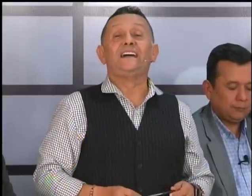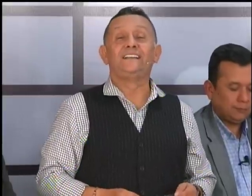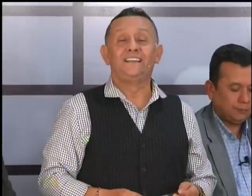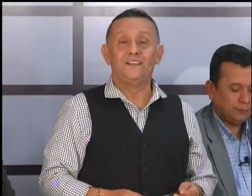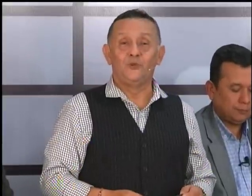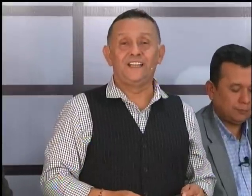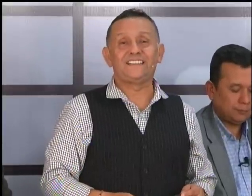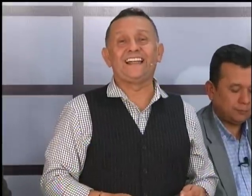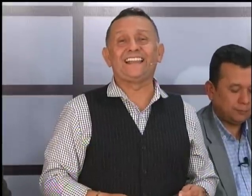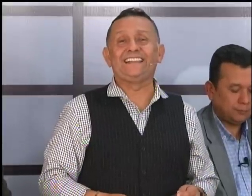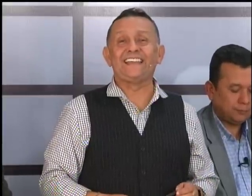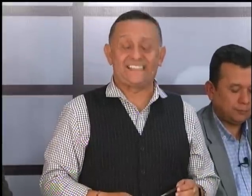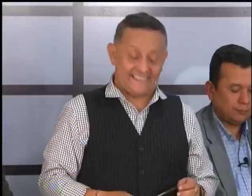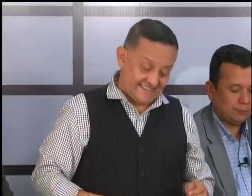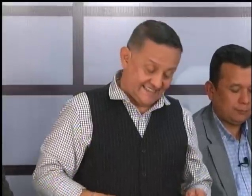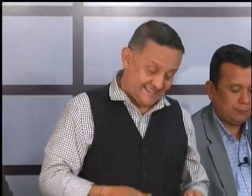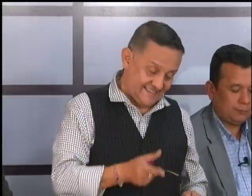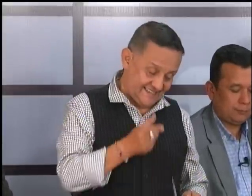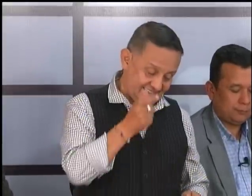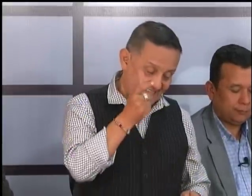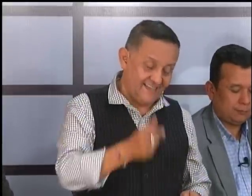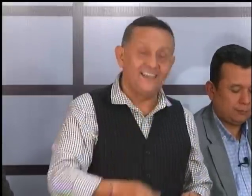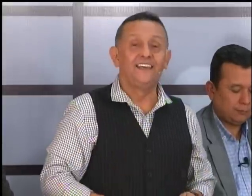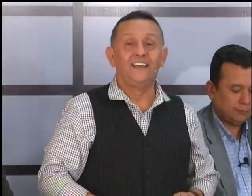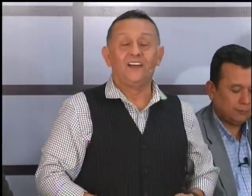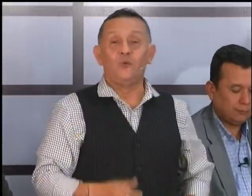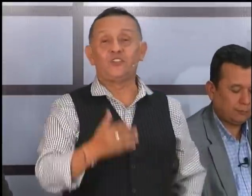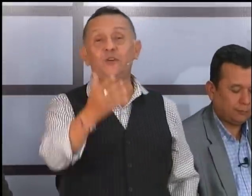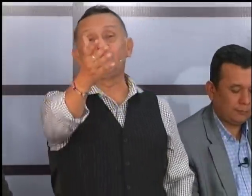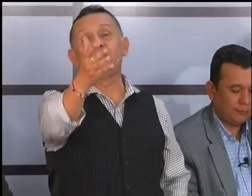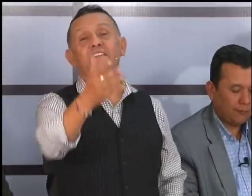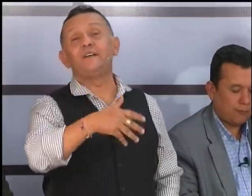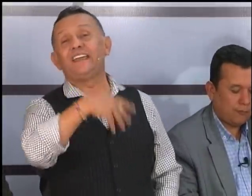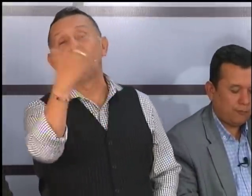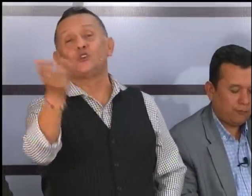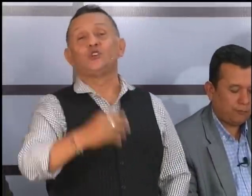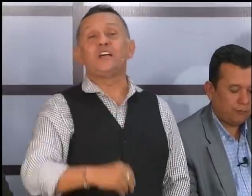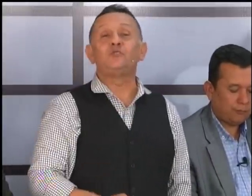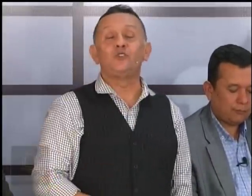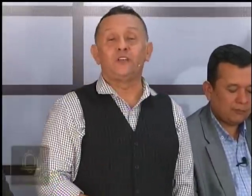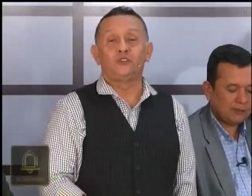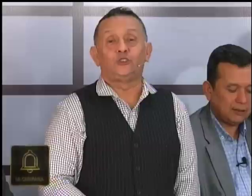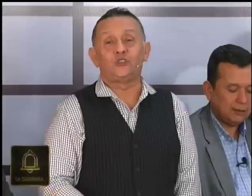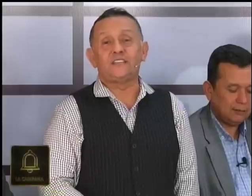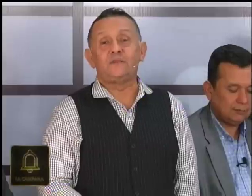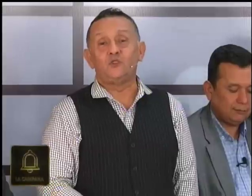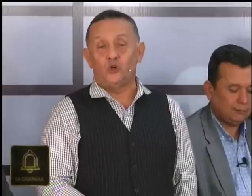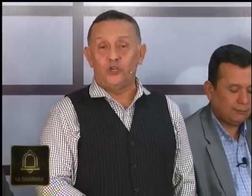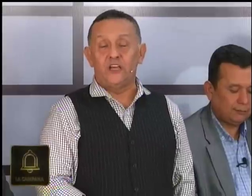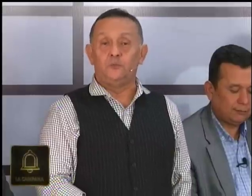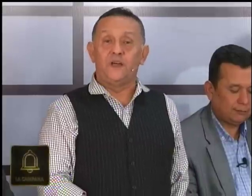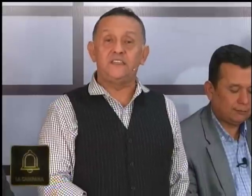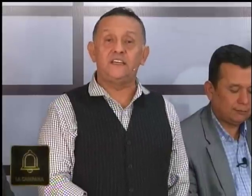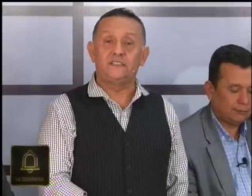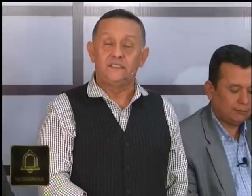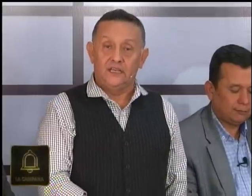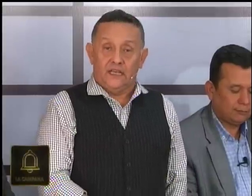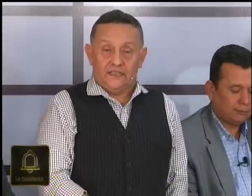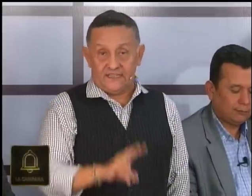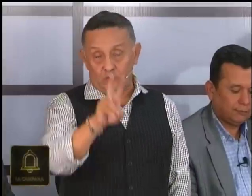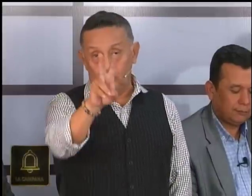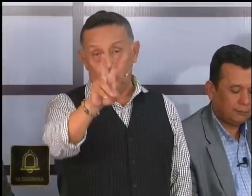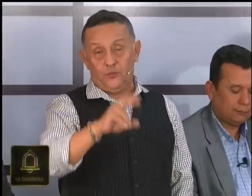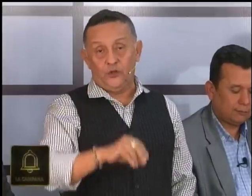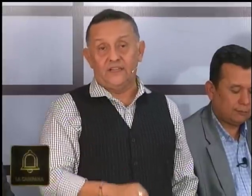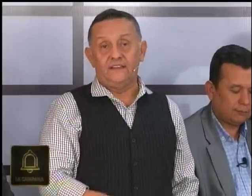Hola, buenas tardes. Como siempre, ustedes saben que nos gozamos lo que nosotros hacemos hoy en compañía